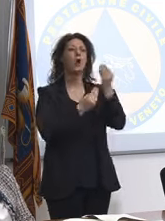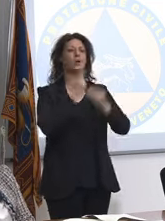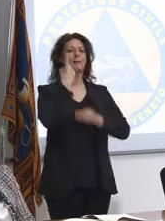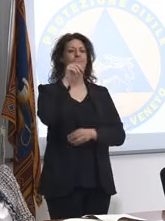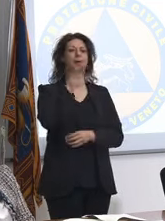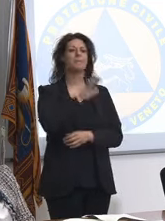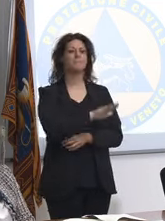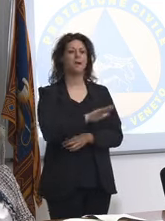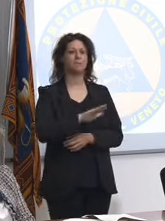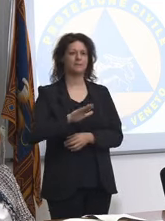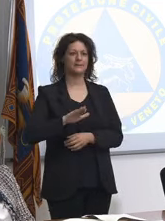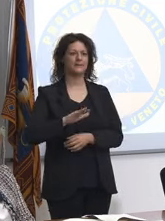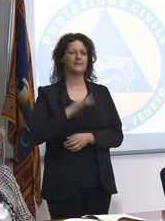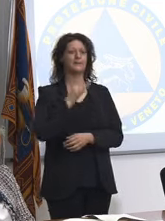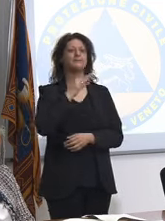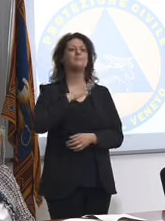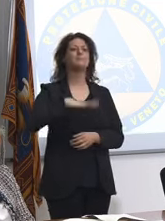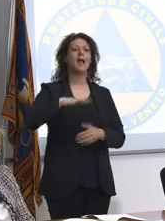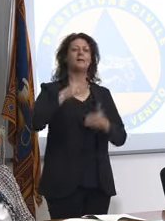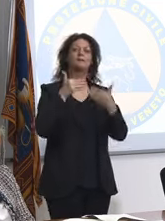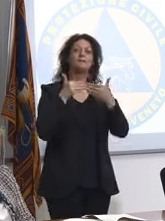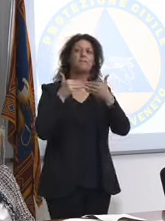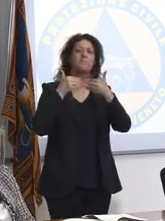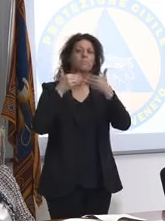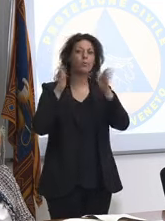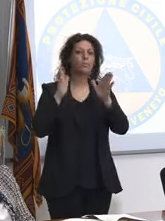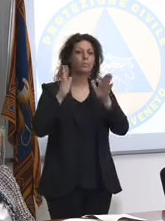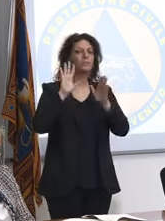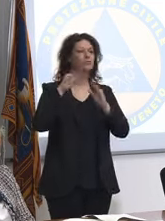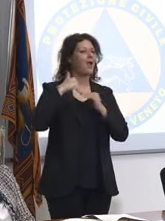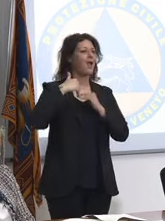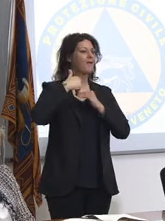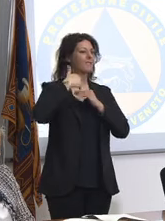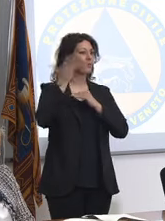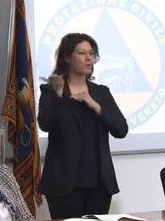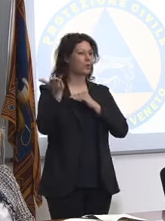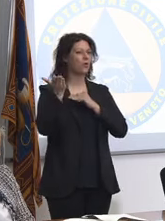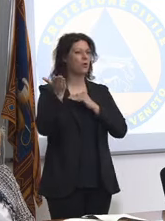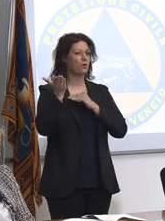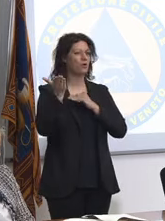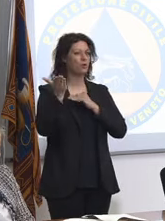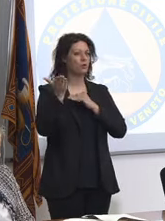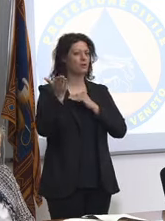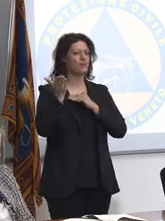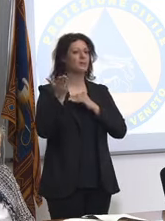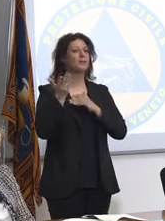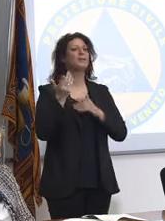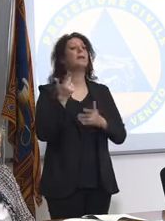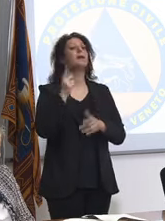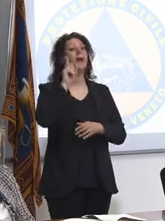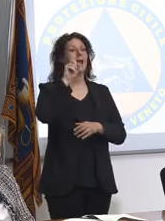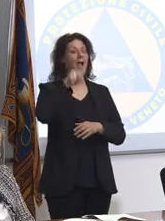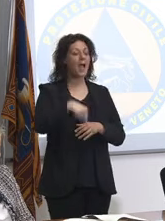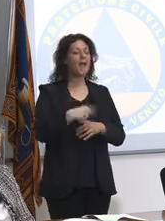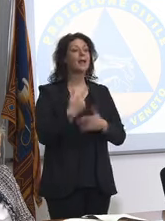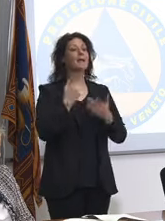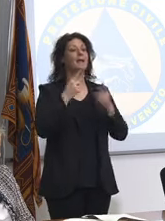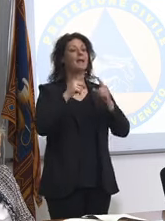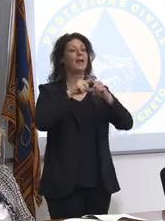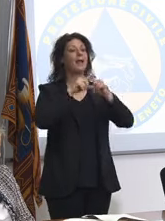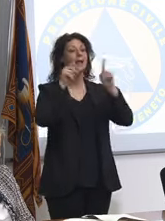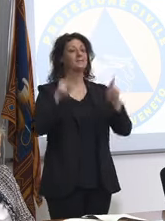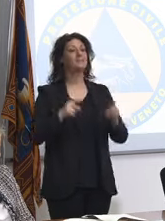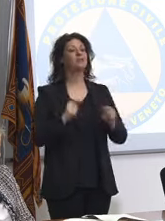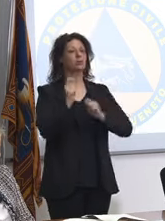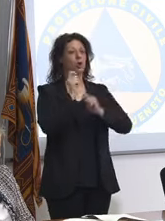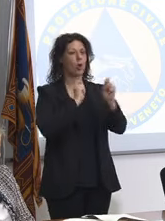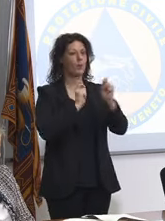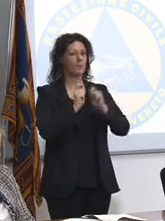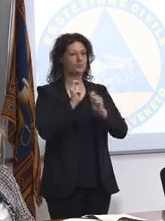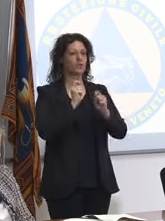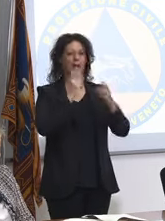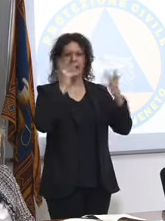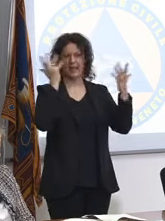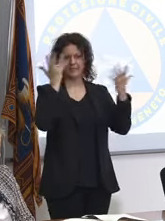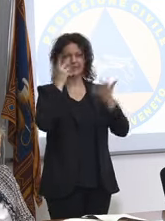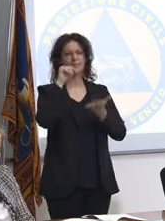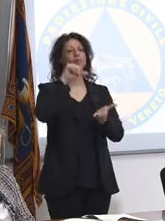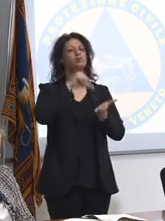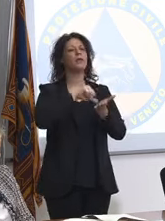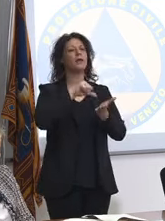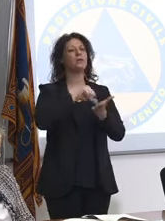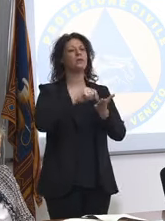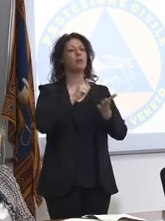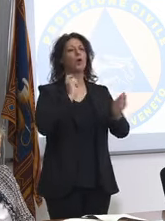spazi pubblici aperti o aperti al pubblico, compresi gli esercizi commerciali, cioè giostrina sul centro